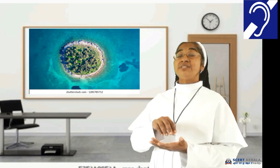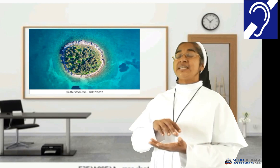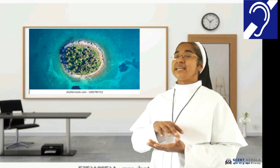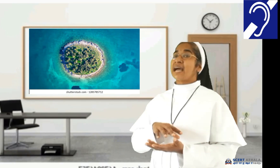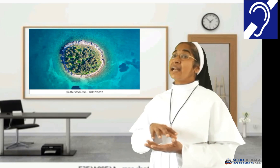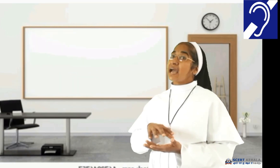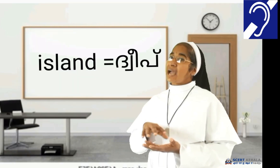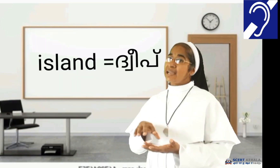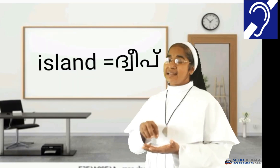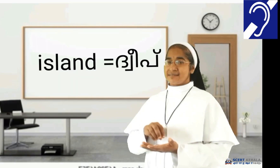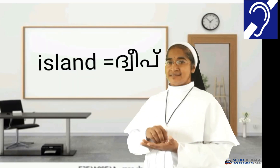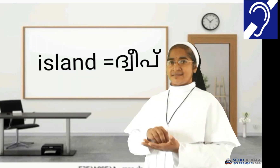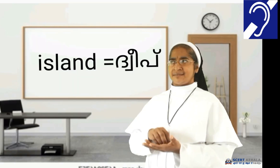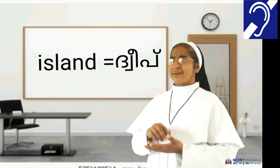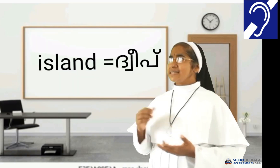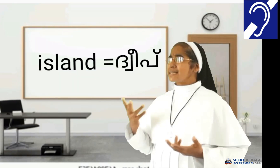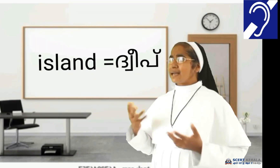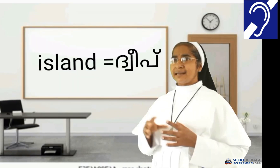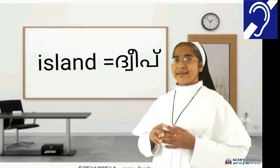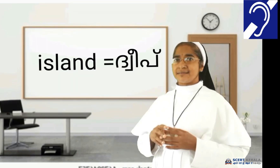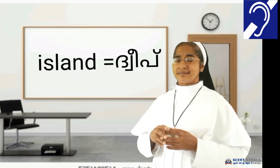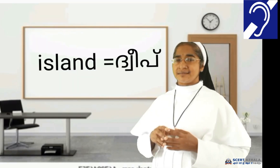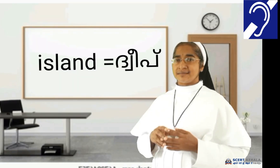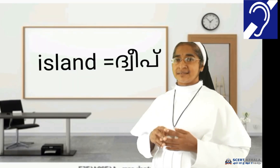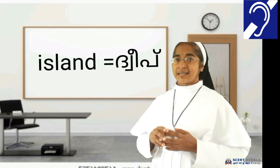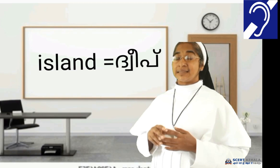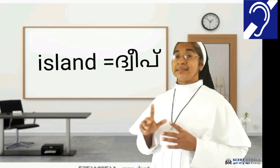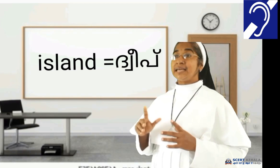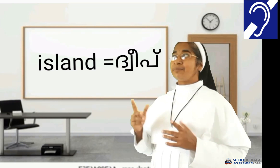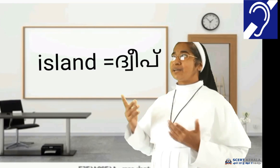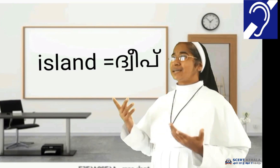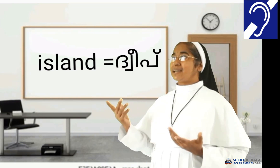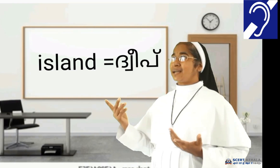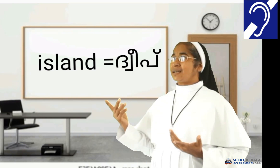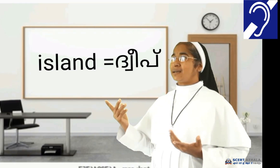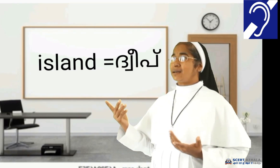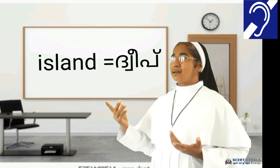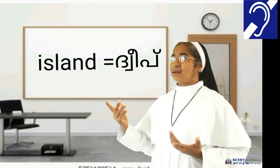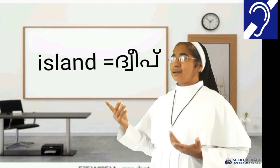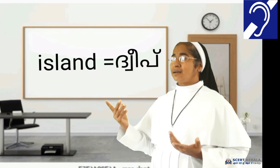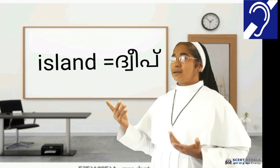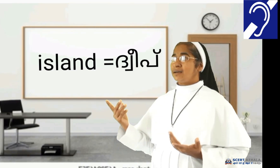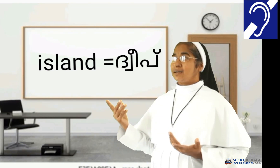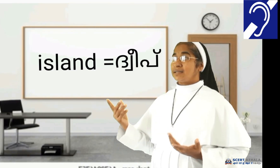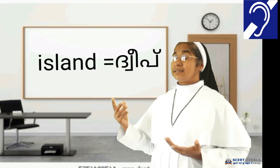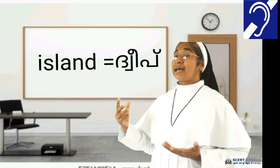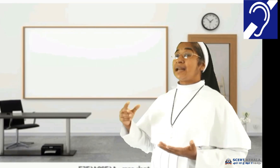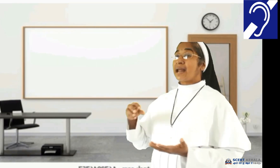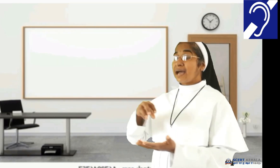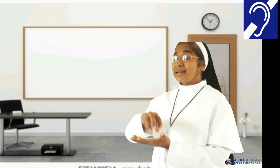ലിവ്ഡ് ഇൻ ആൻ ഐലൻഡ്. വട്ട് ഇസ് എൻ ഐലൻഡ്? ദ്വീപ് എന്താണ്? ദ